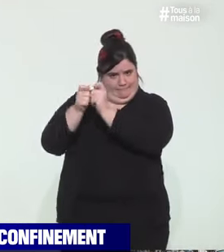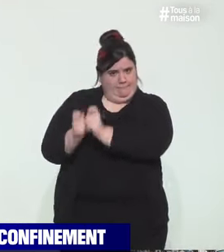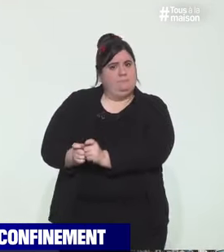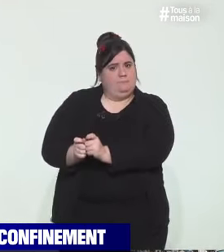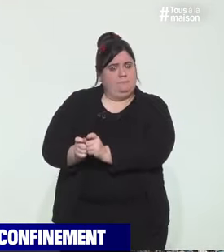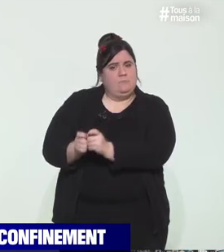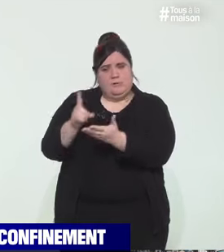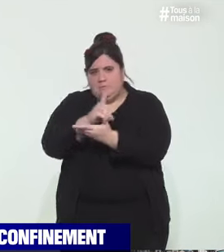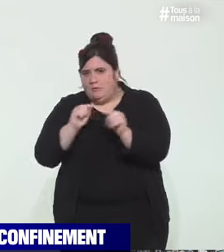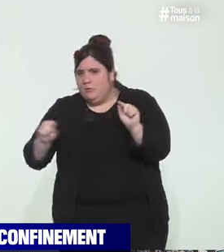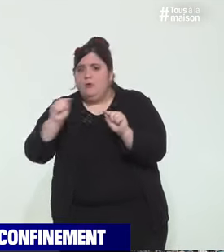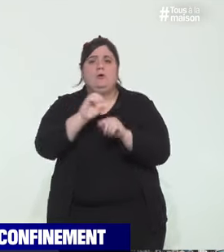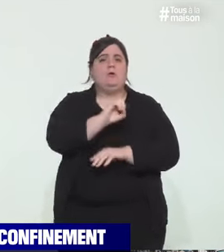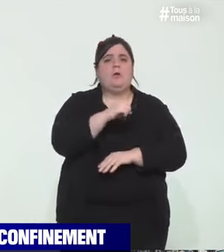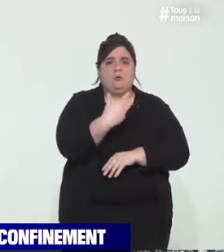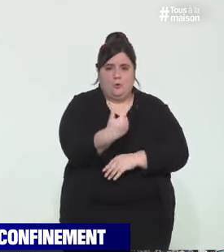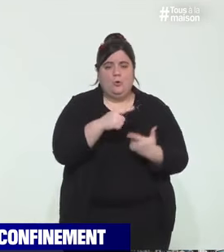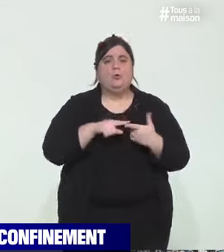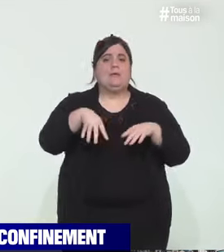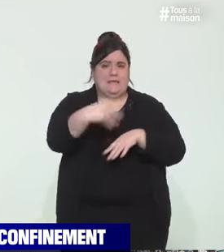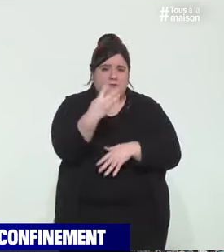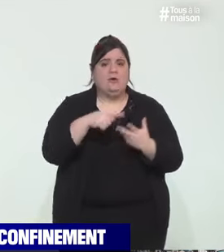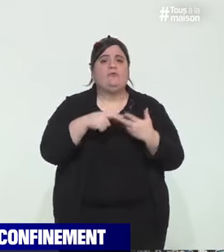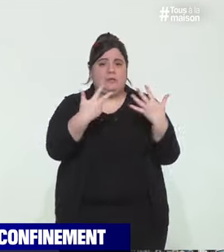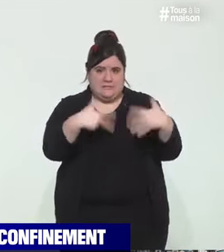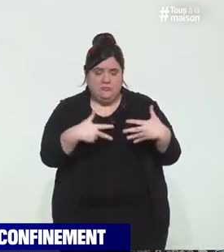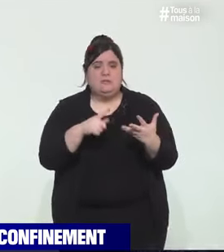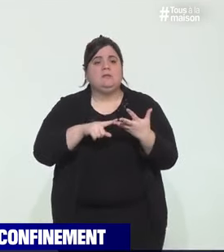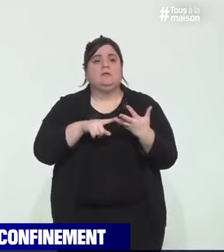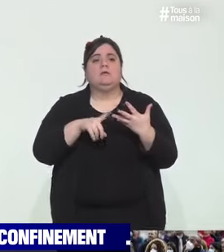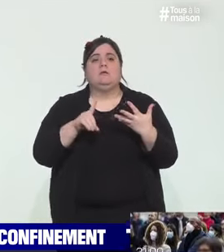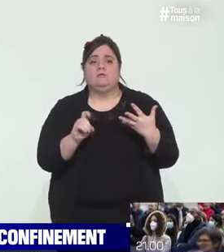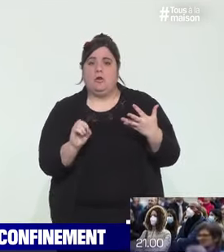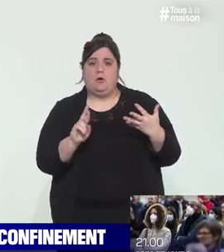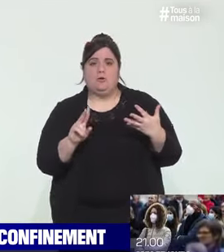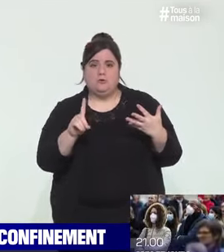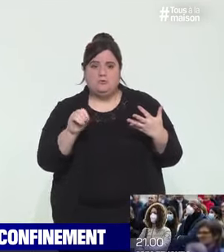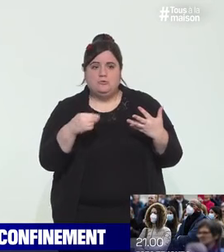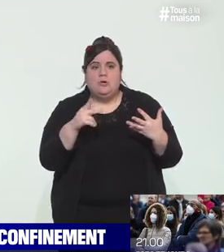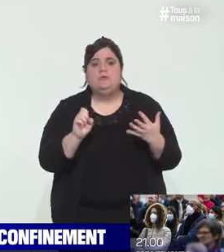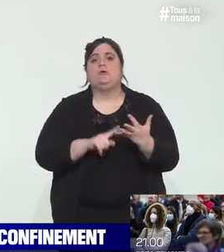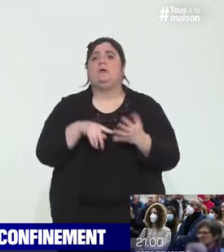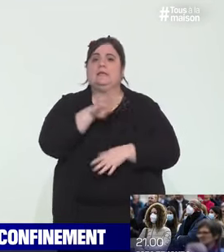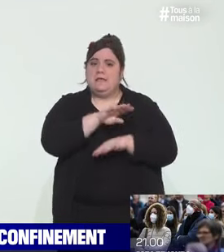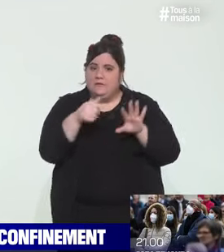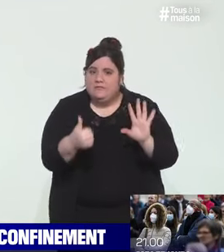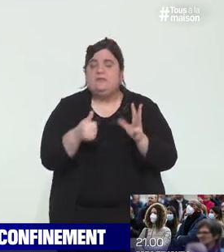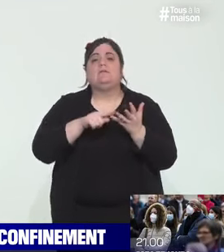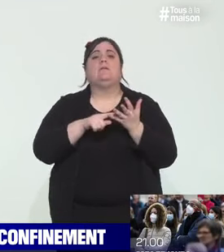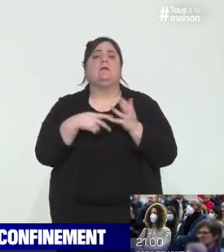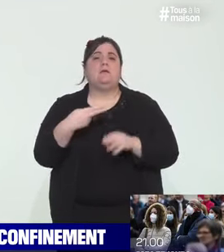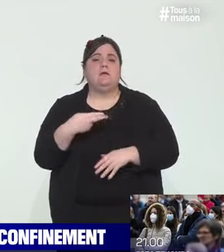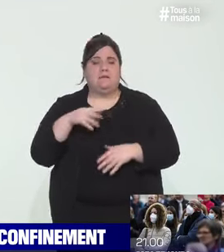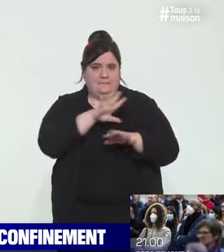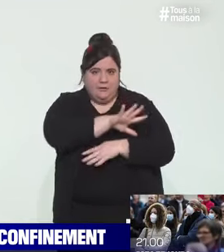départements. L'Aisne, le Calvados, le Cher, la Dordogne, le Lot, la Nièvre, l'Oise, le Tarn et